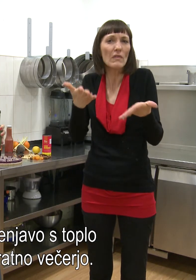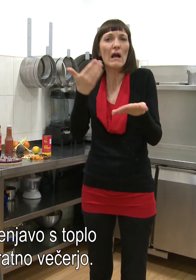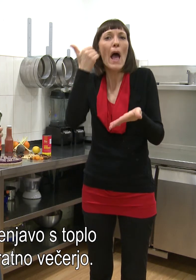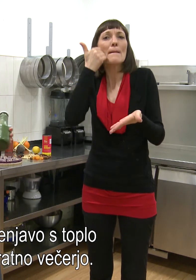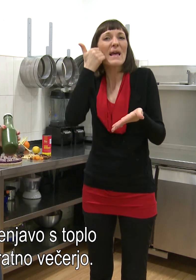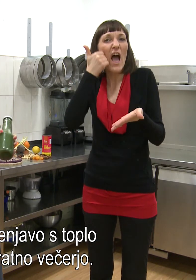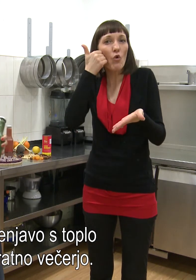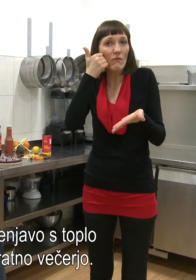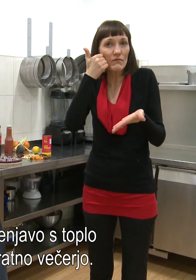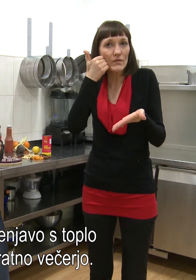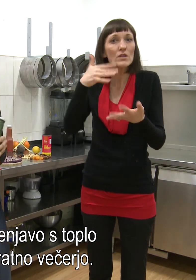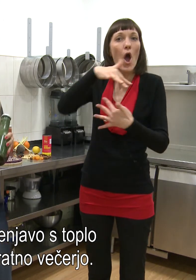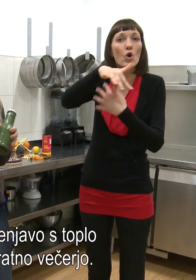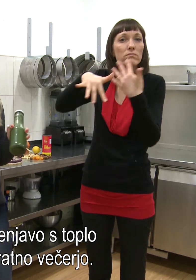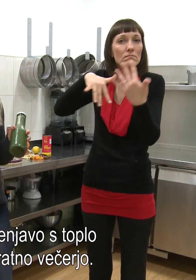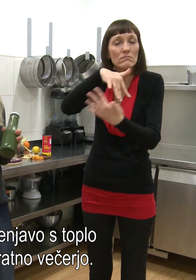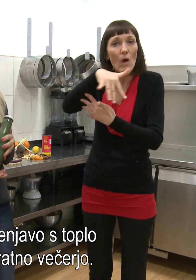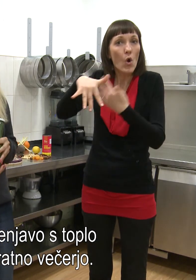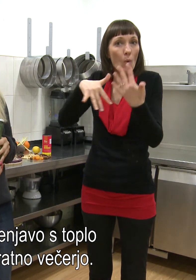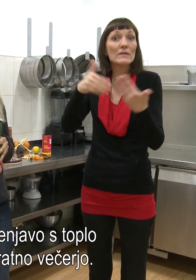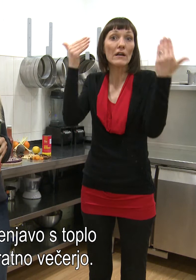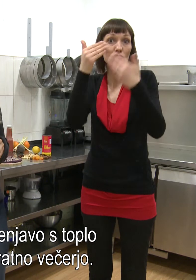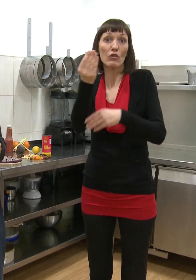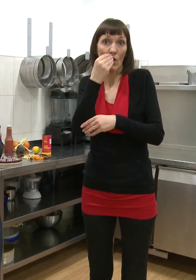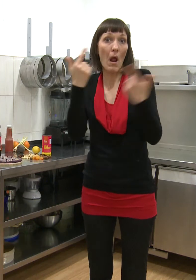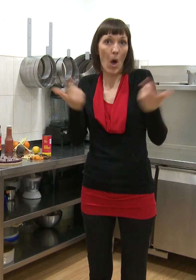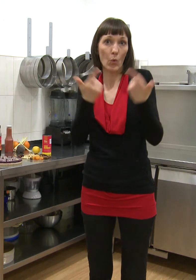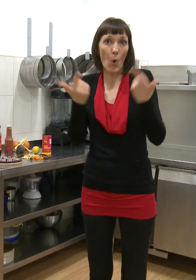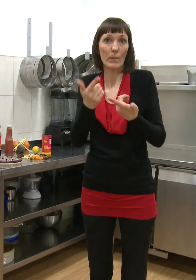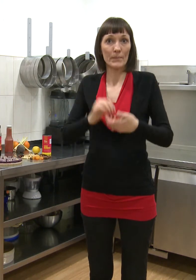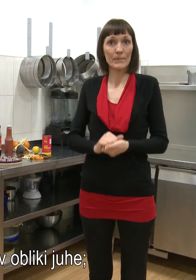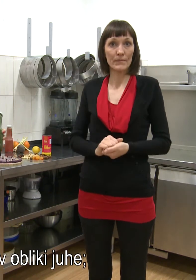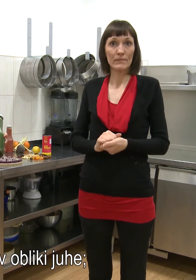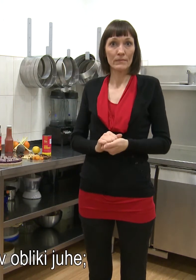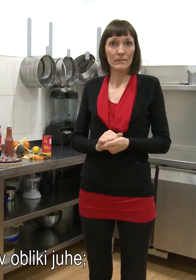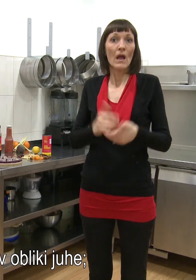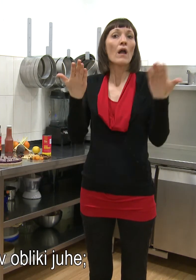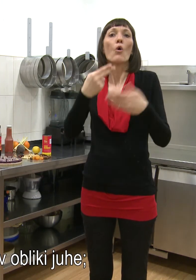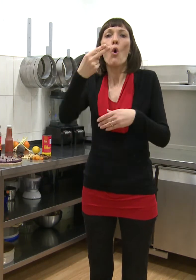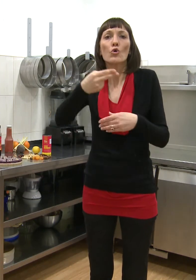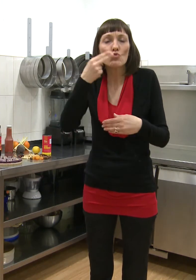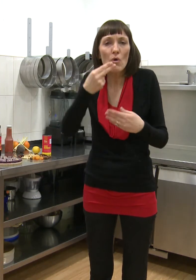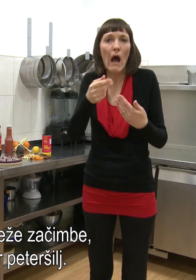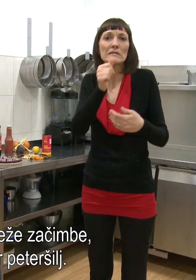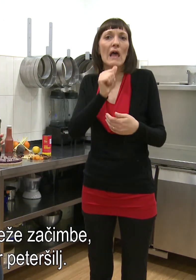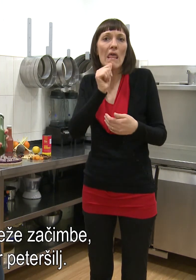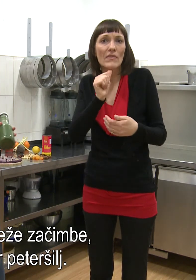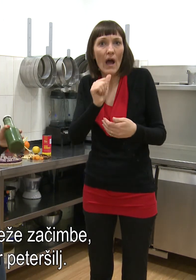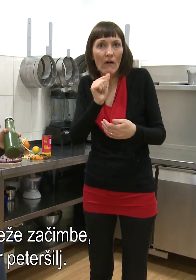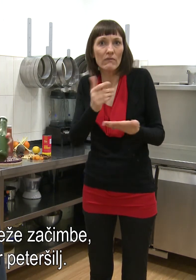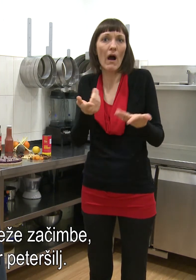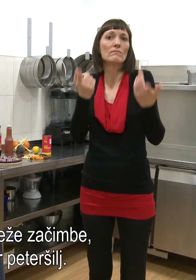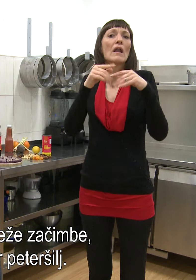beljakovinsko ali toplo ogljikohidratno večerjo. Lahko je to v obliki juhe, pa